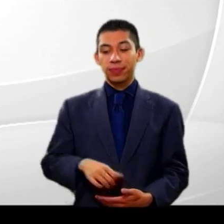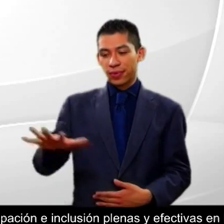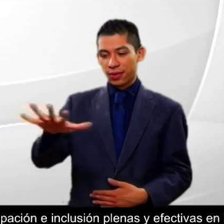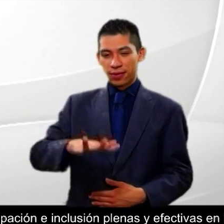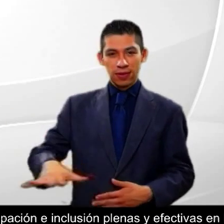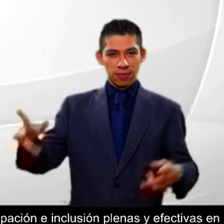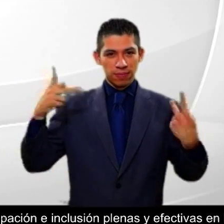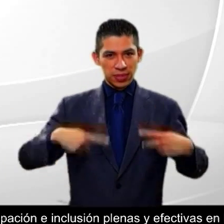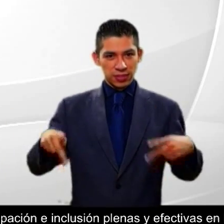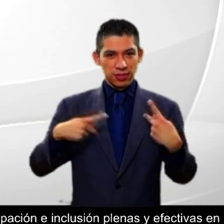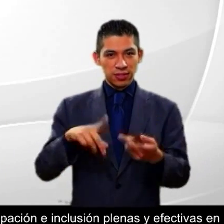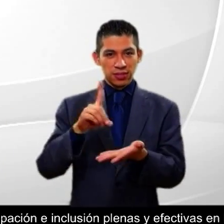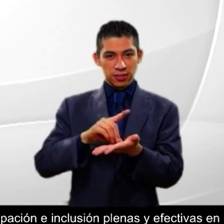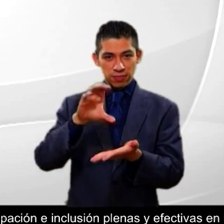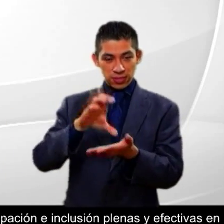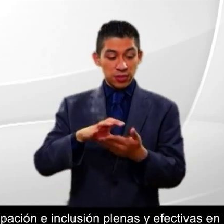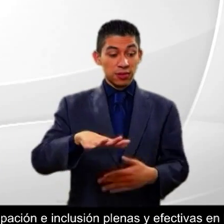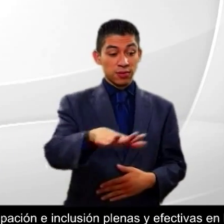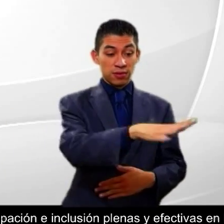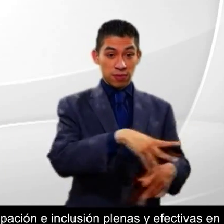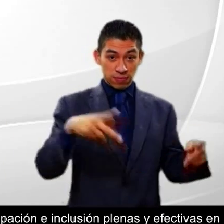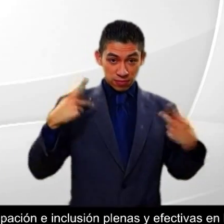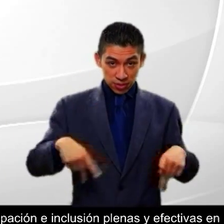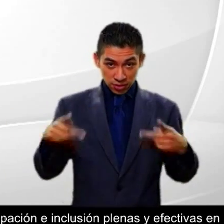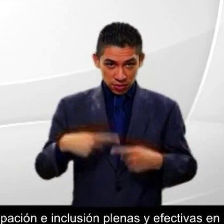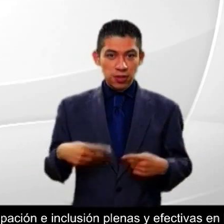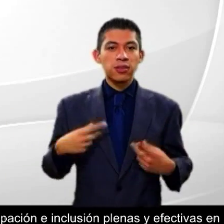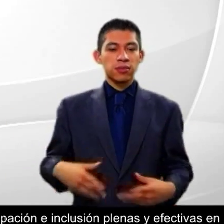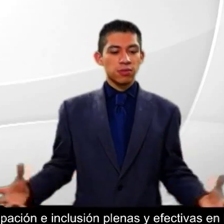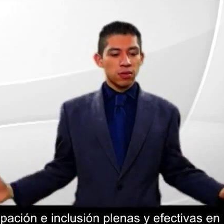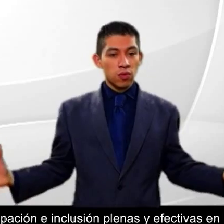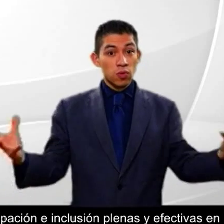6. La participación e inclusión plenas y efectivas en la sociedad